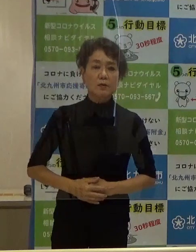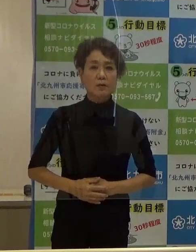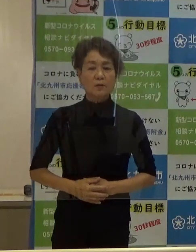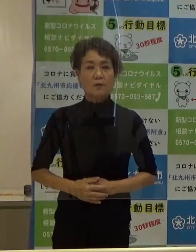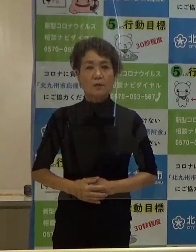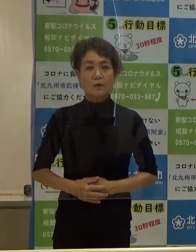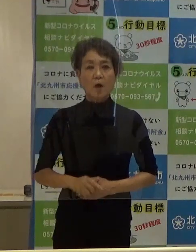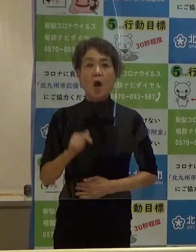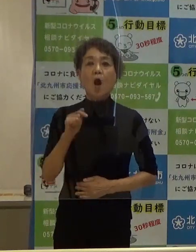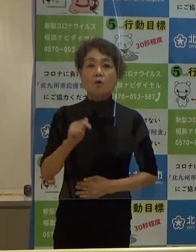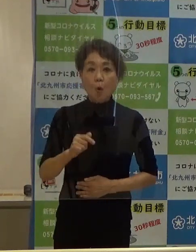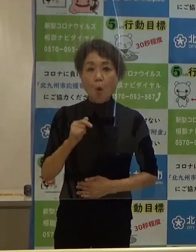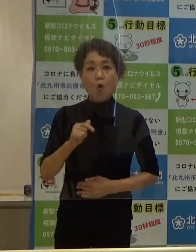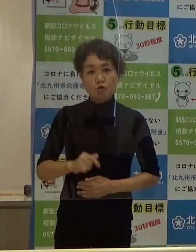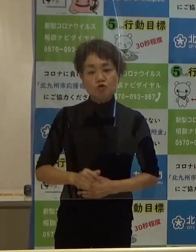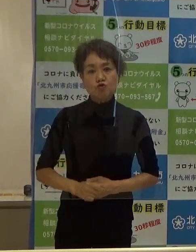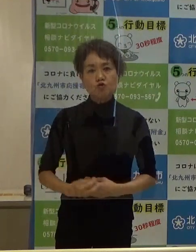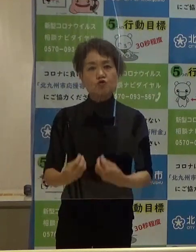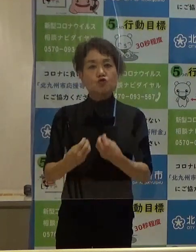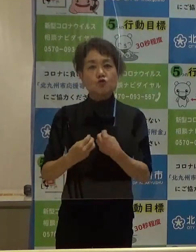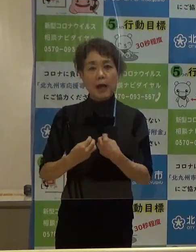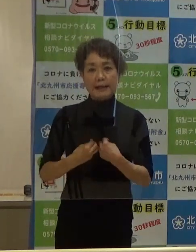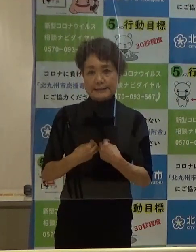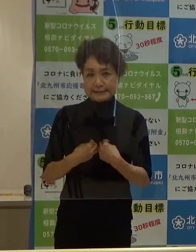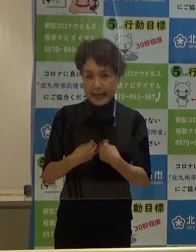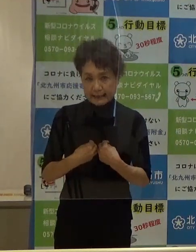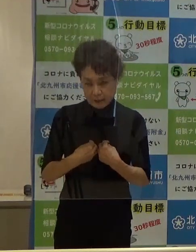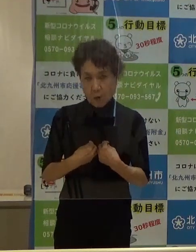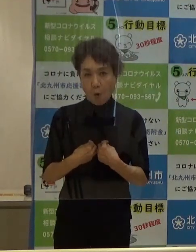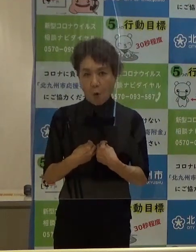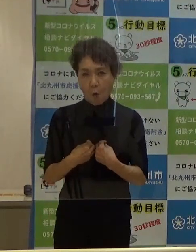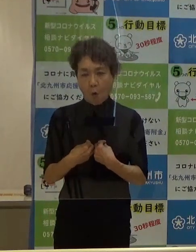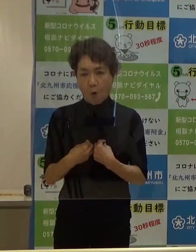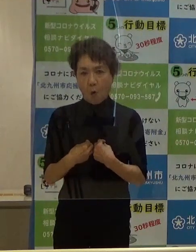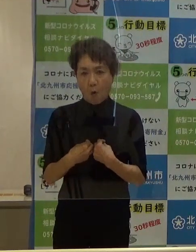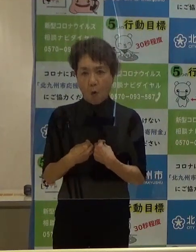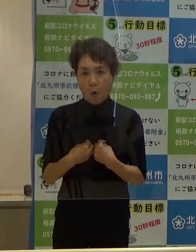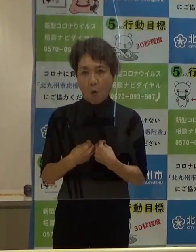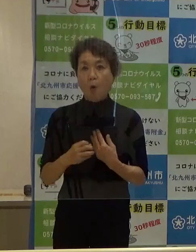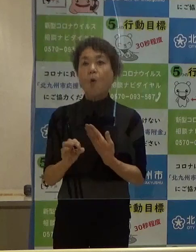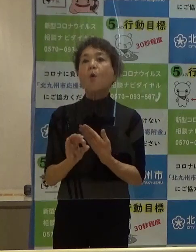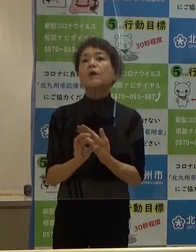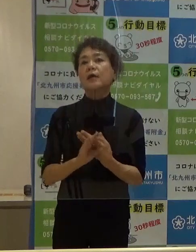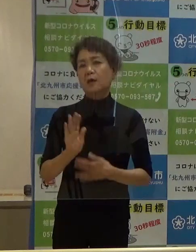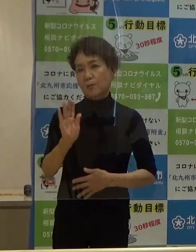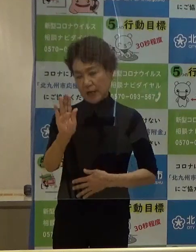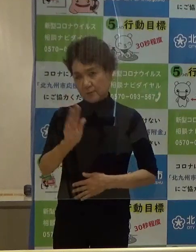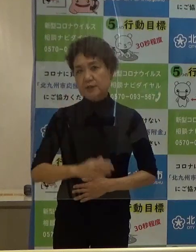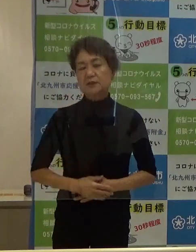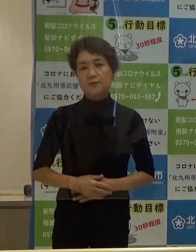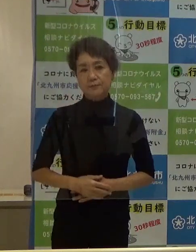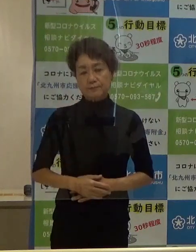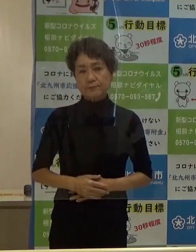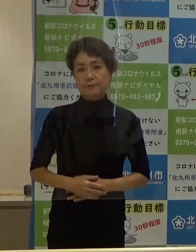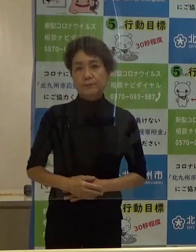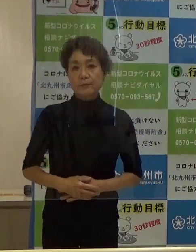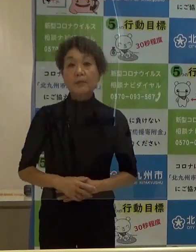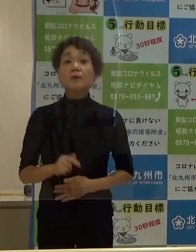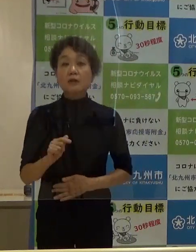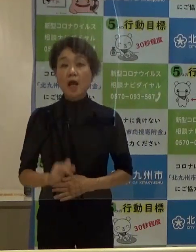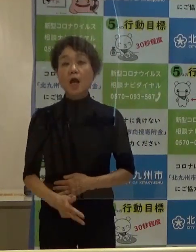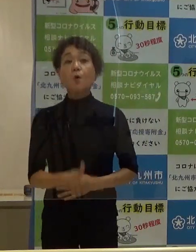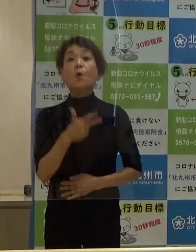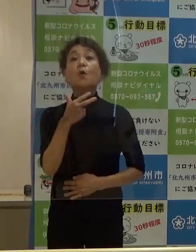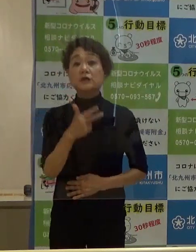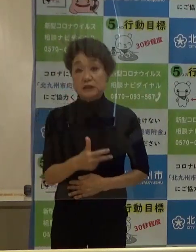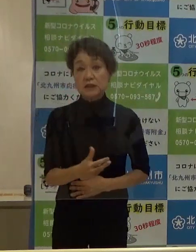こういう感染の影響を受けて、本市においても陽性の患者にカウントされていくという